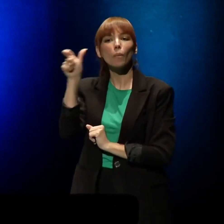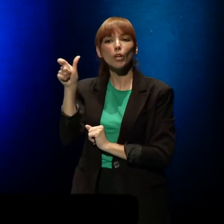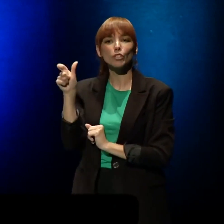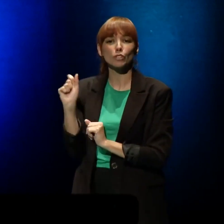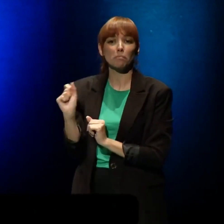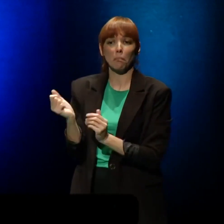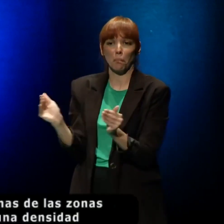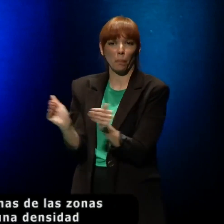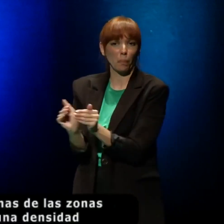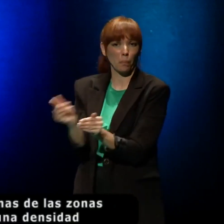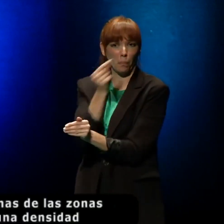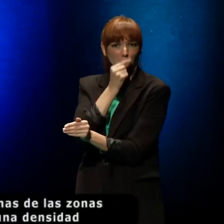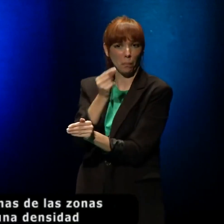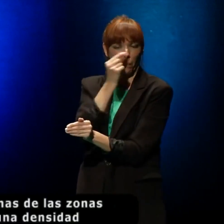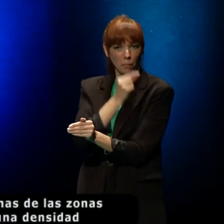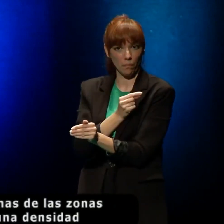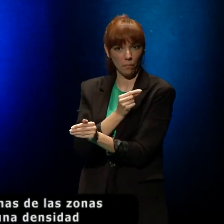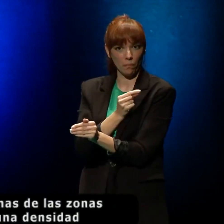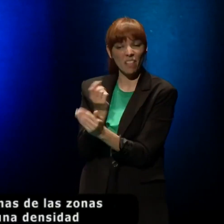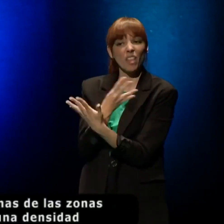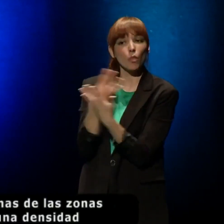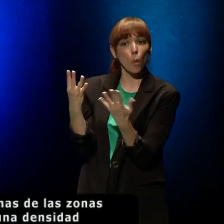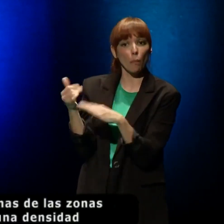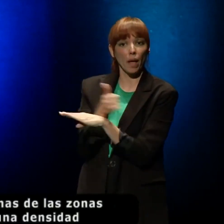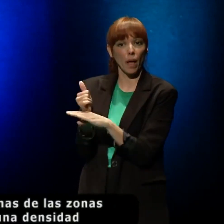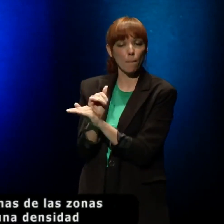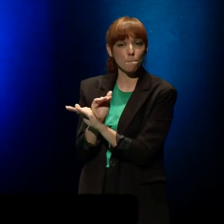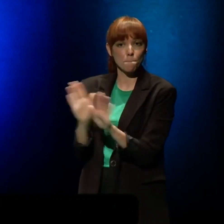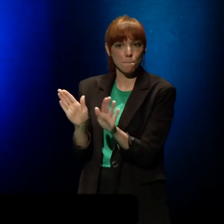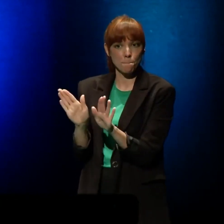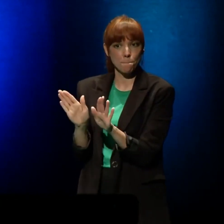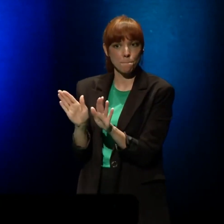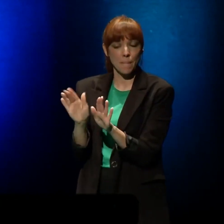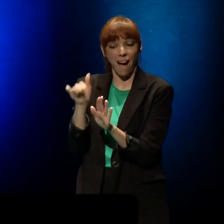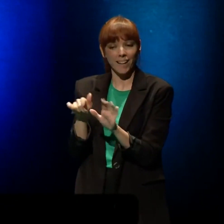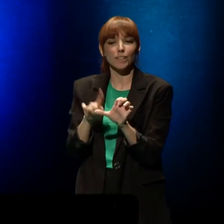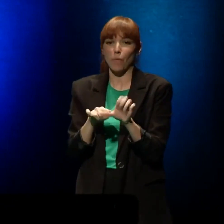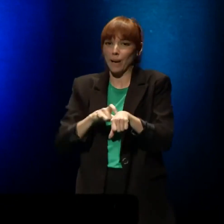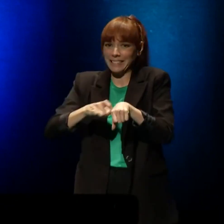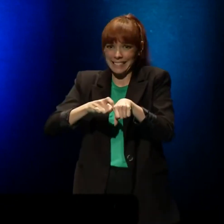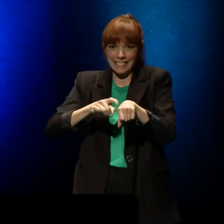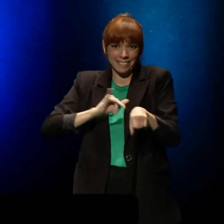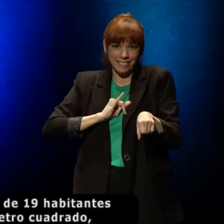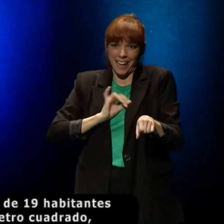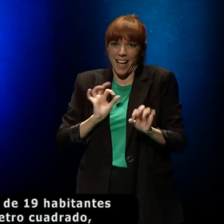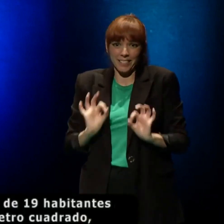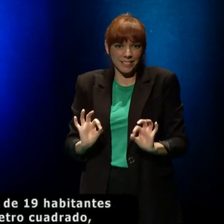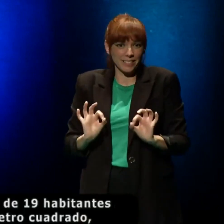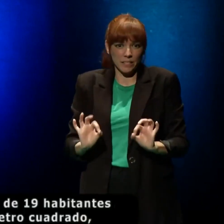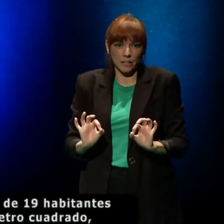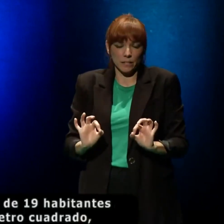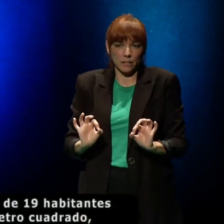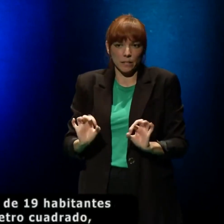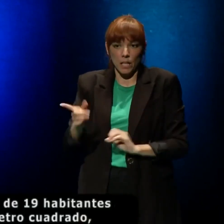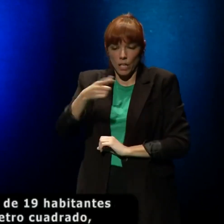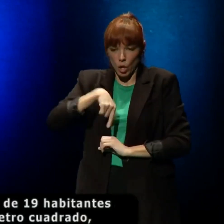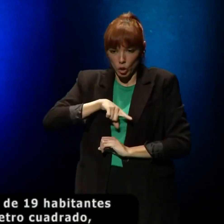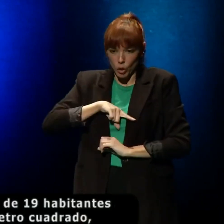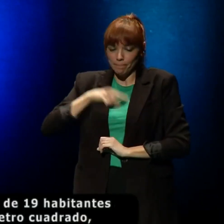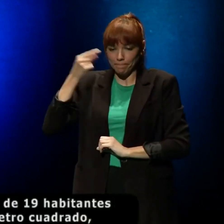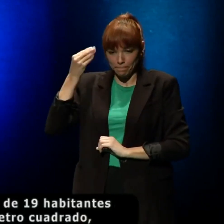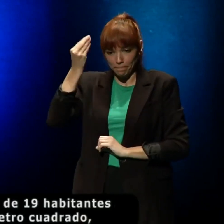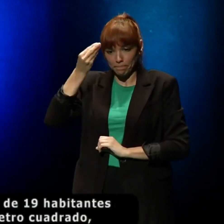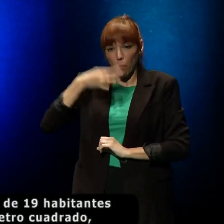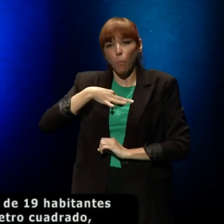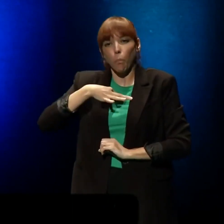19 habitantes por kilómetro cuadrado, tenemos que luchar con la triple discriminación,